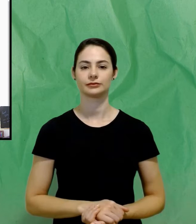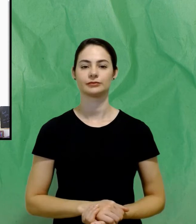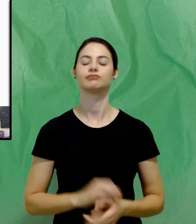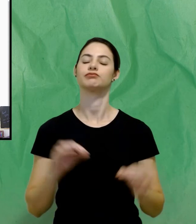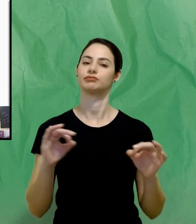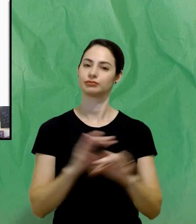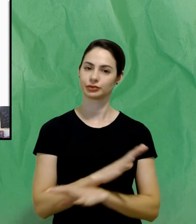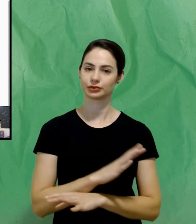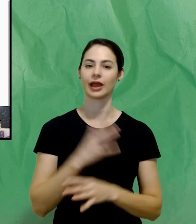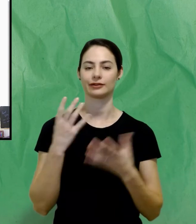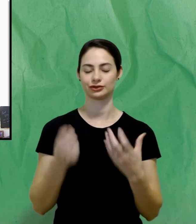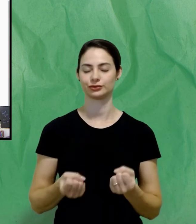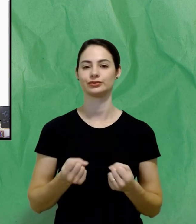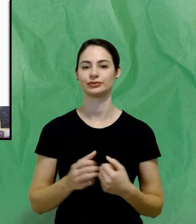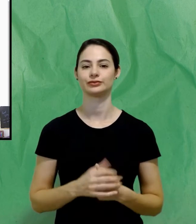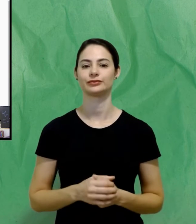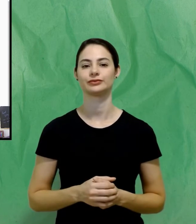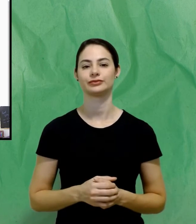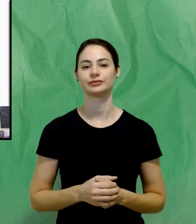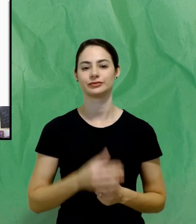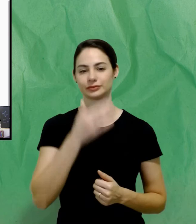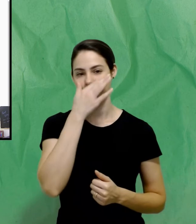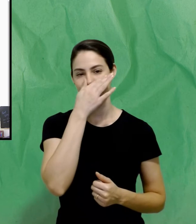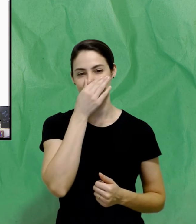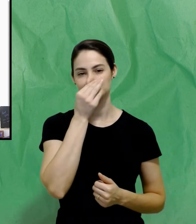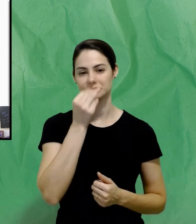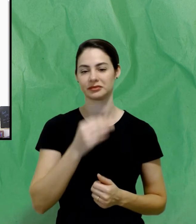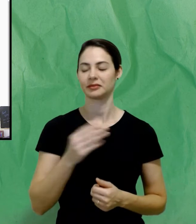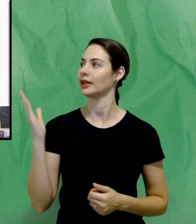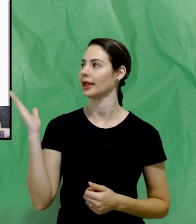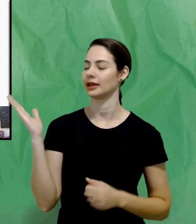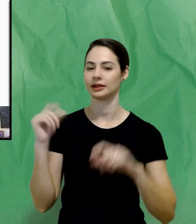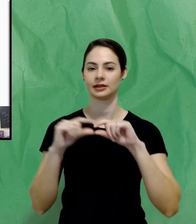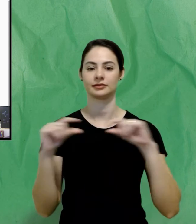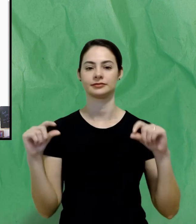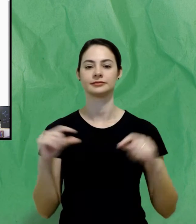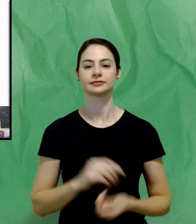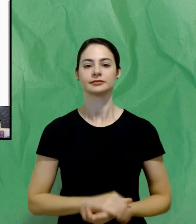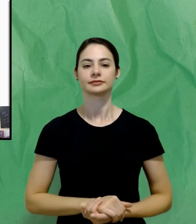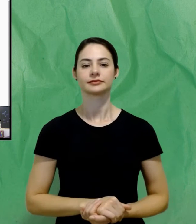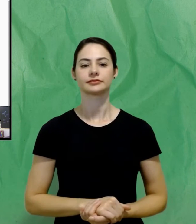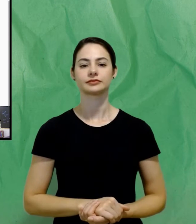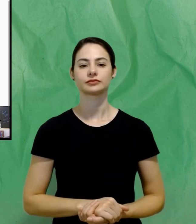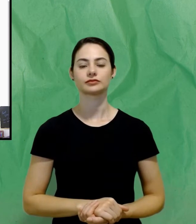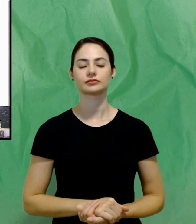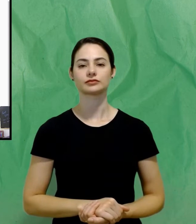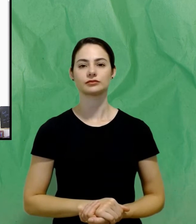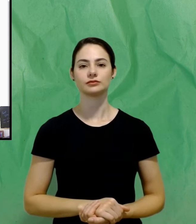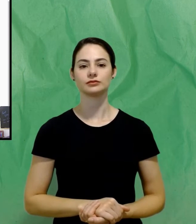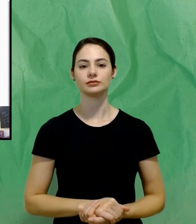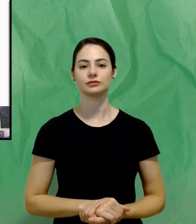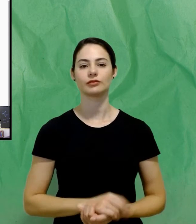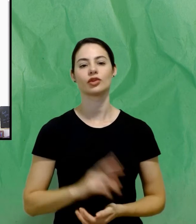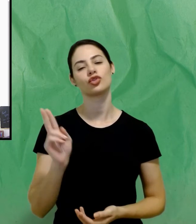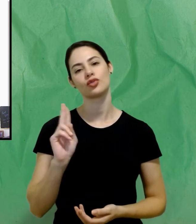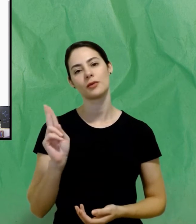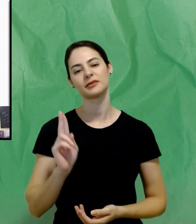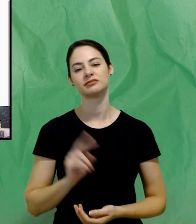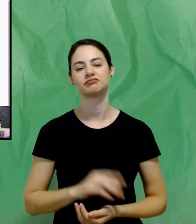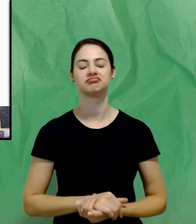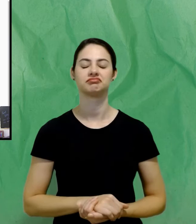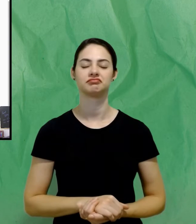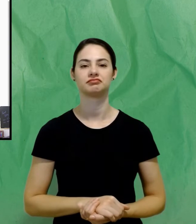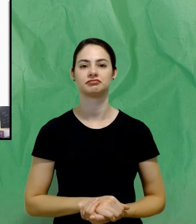Pronto, agora ele aceitou. Né? Aqui a gente ainda pode dar um nome para ele. Eu vou dar o nome